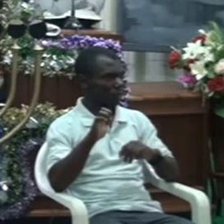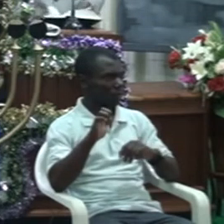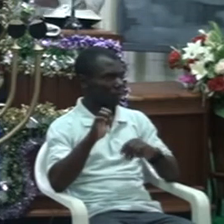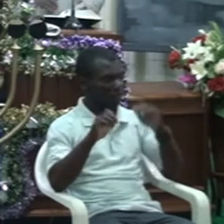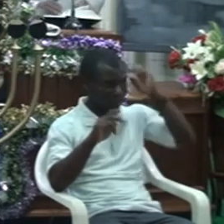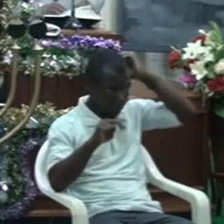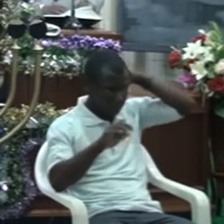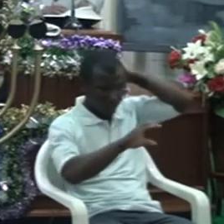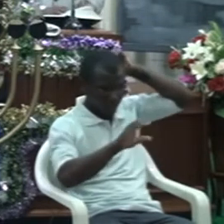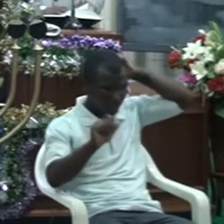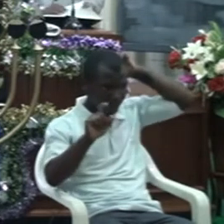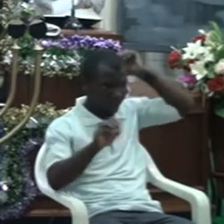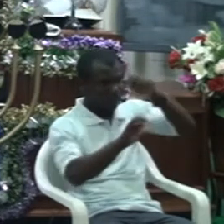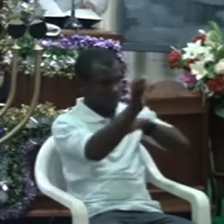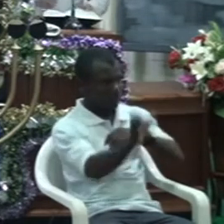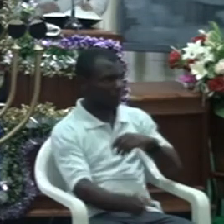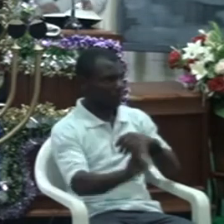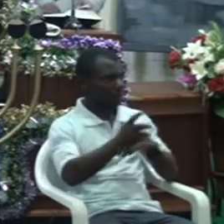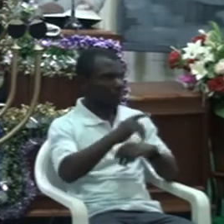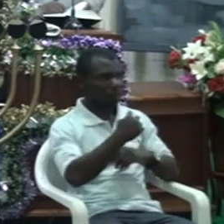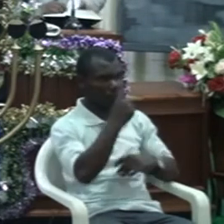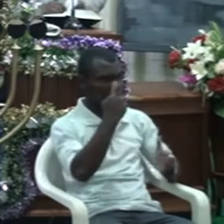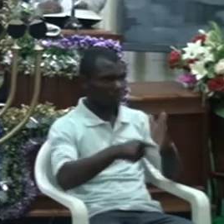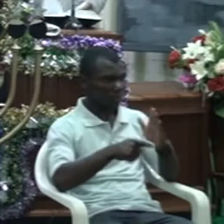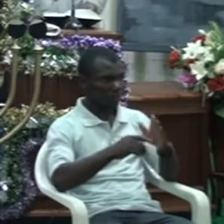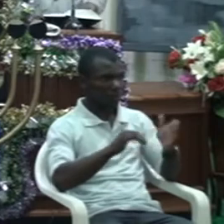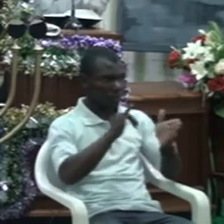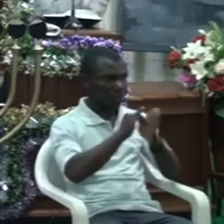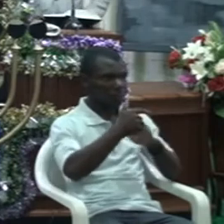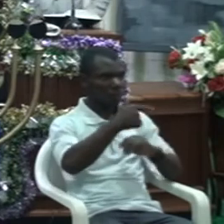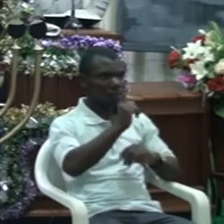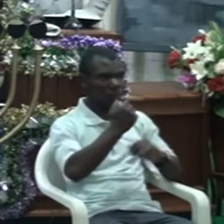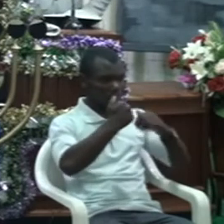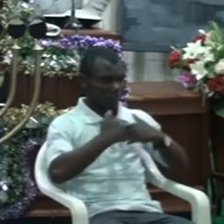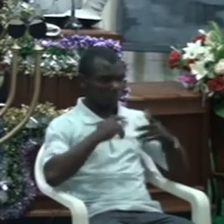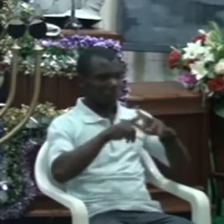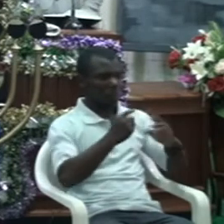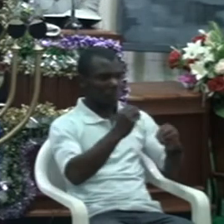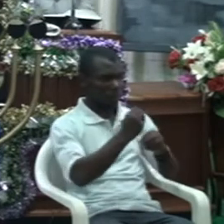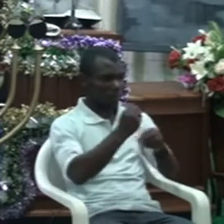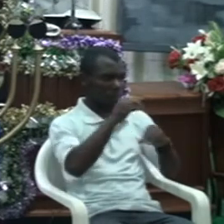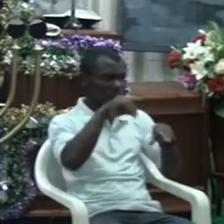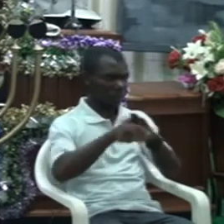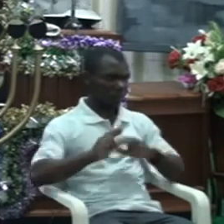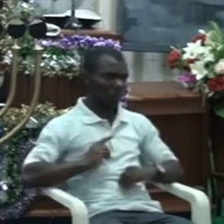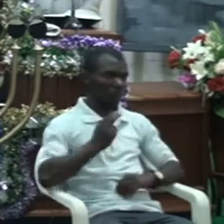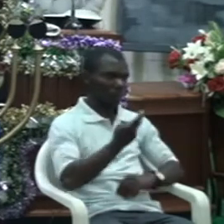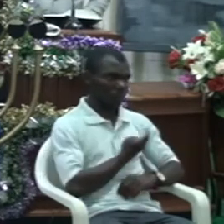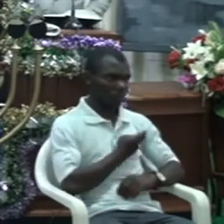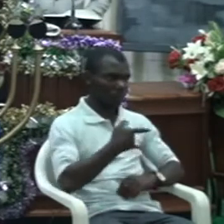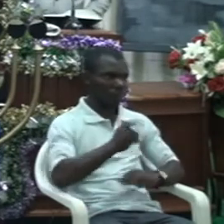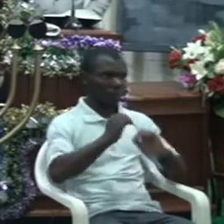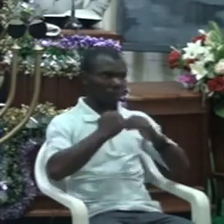Deuxième servacita. Anasamamou. Qu'est-ce qu'il dit? Ali Andi Chakavin Daniel. Celui qui a commencé cette œuvre en vous,